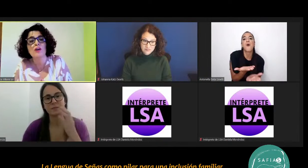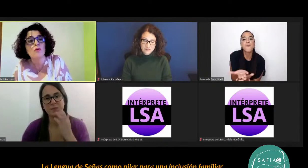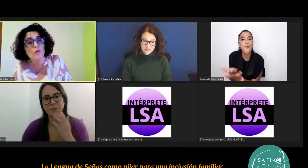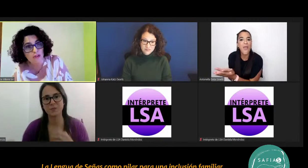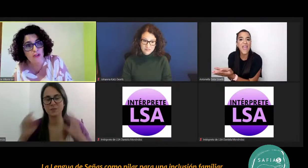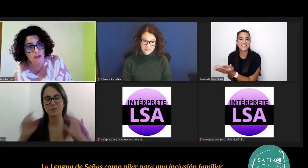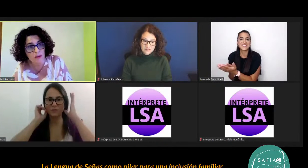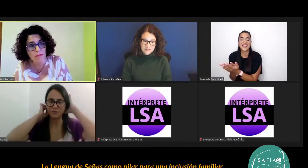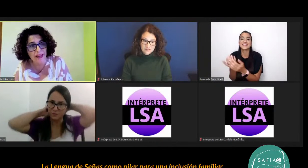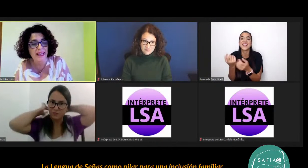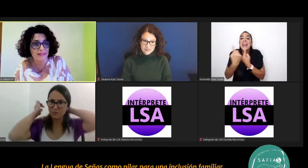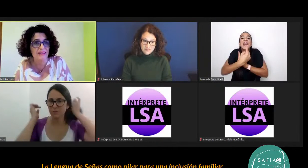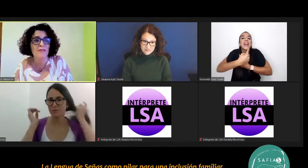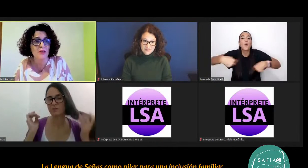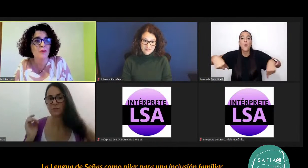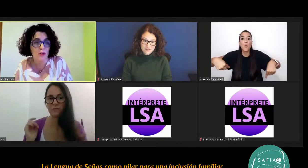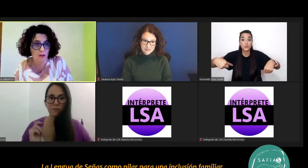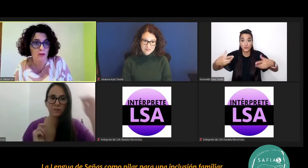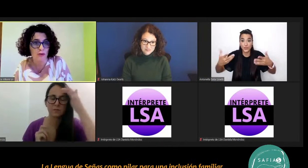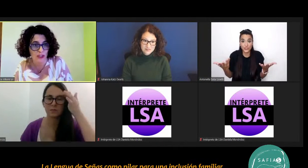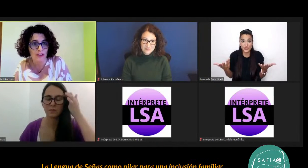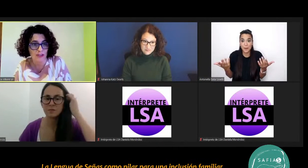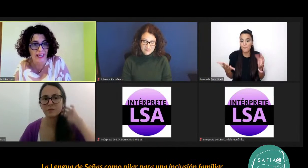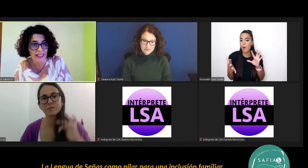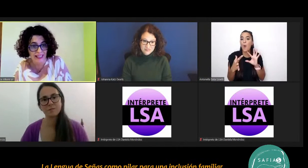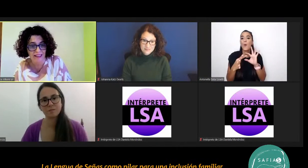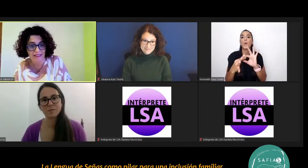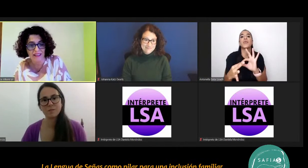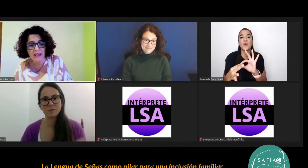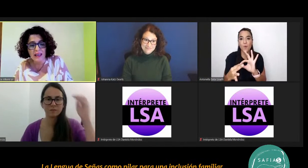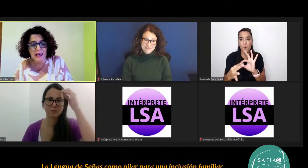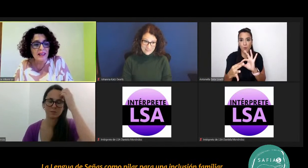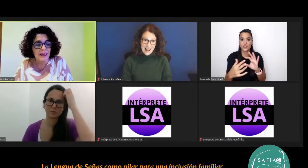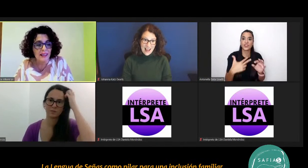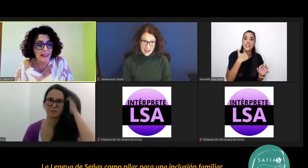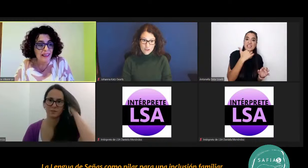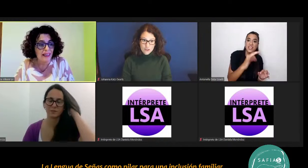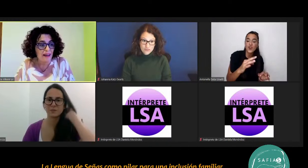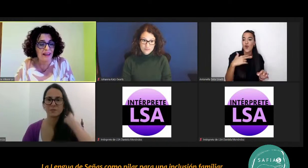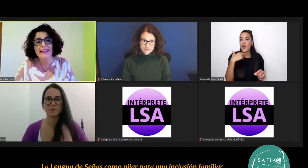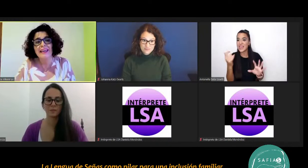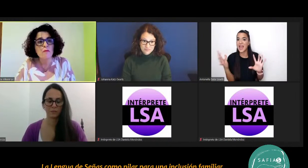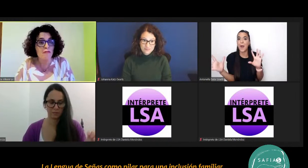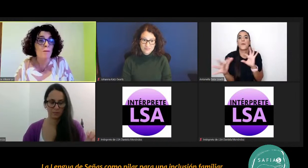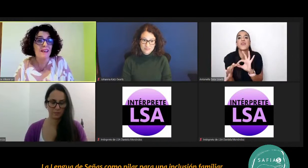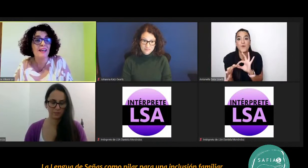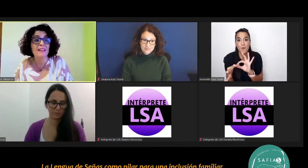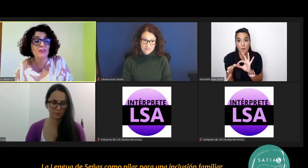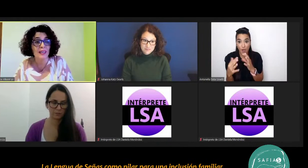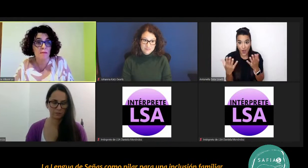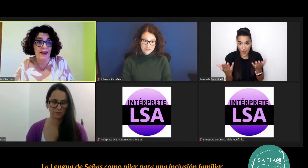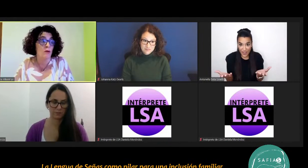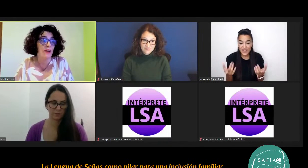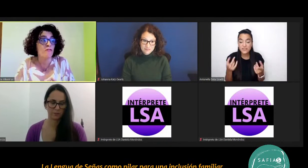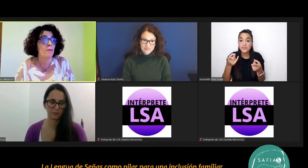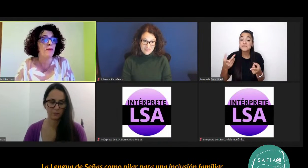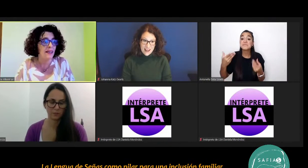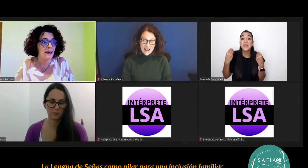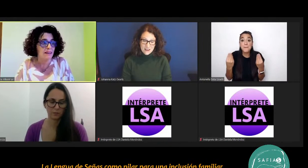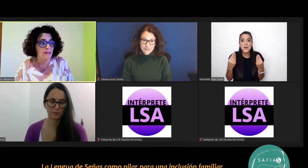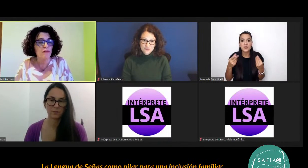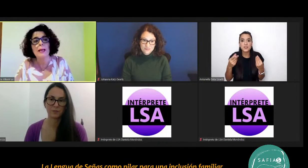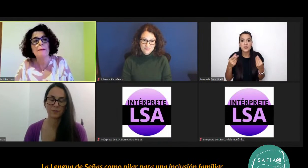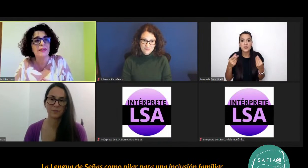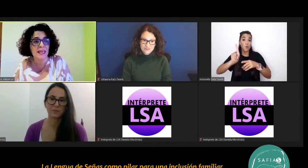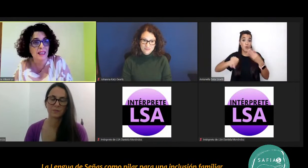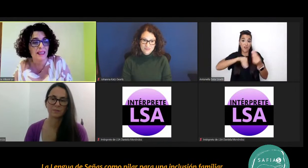otros recursos para ese vínculo con sus hijos e hijas. Y la verdad que fue pasando que para algunas